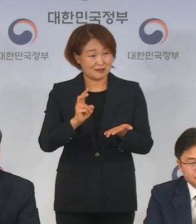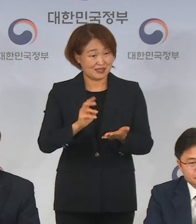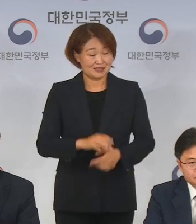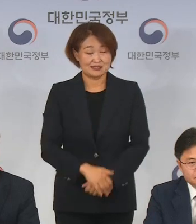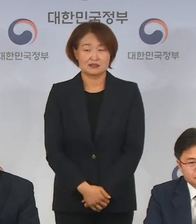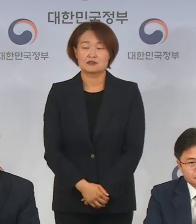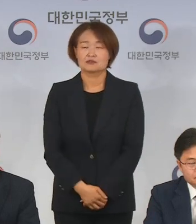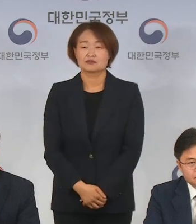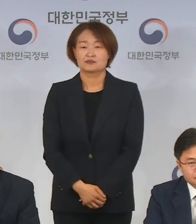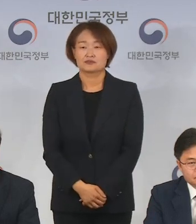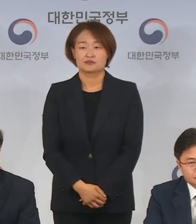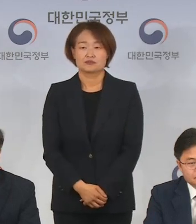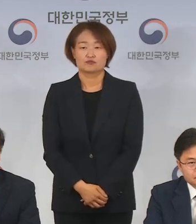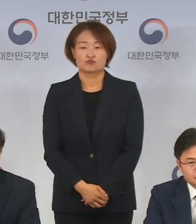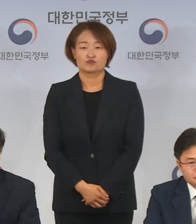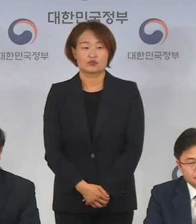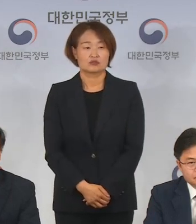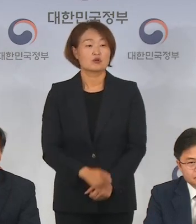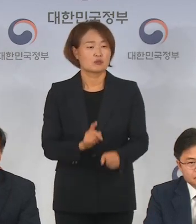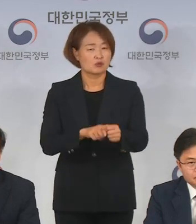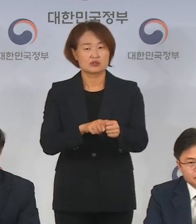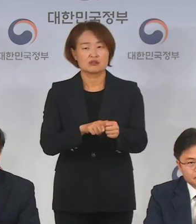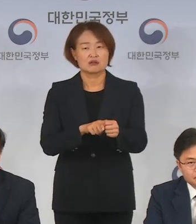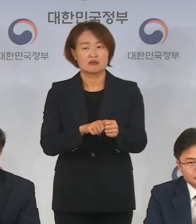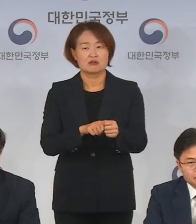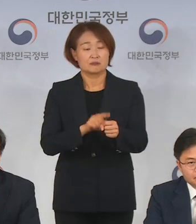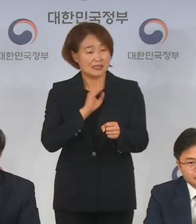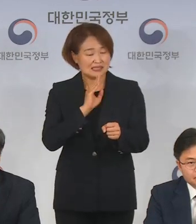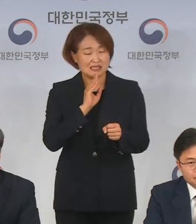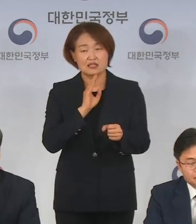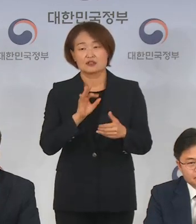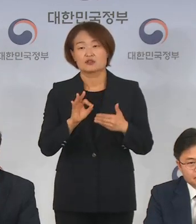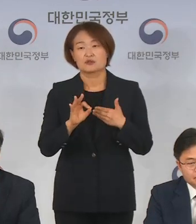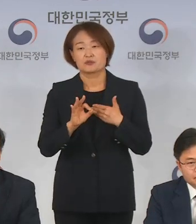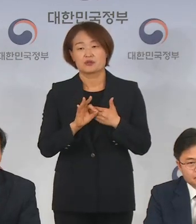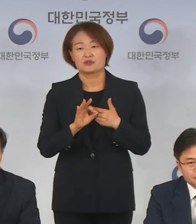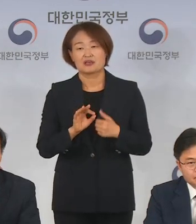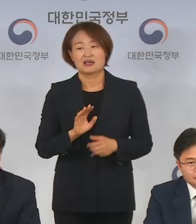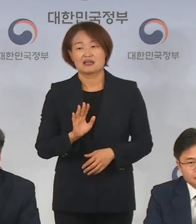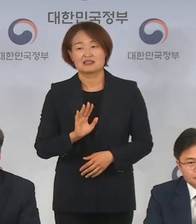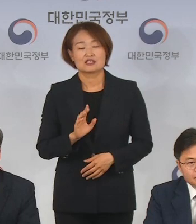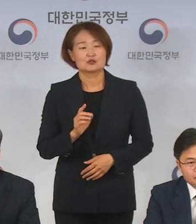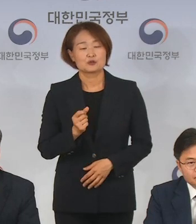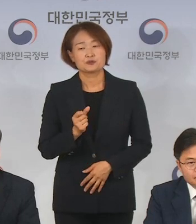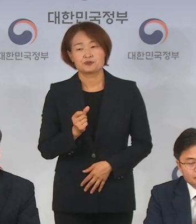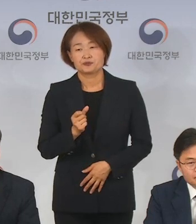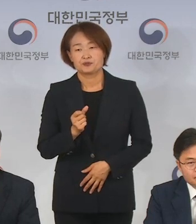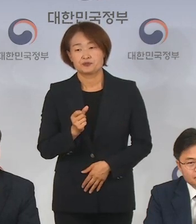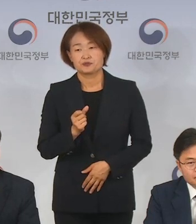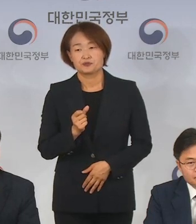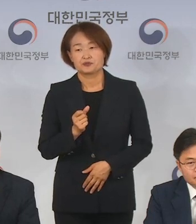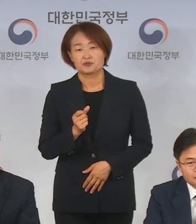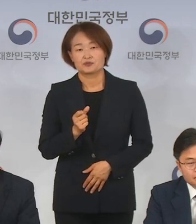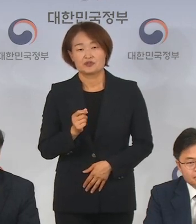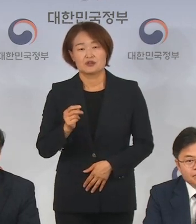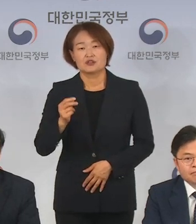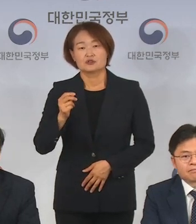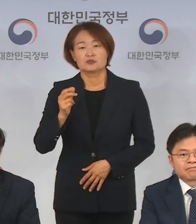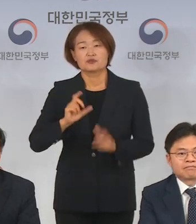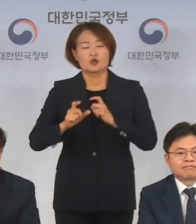거죠. 그런 의미시라면 더더욱이 좀 언론들께서 협조를 해 주셔서 저희들이